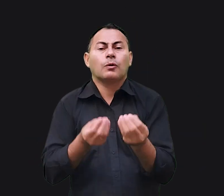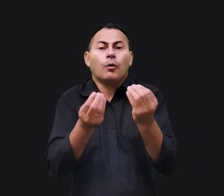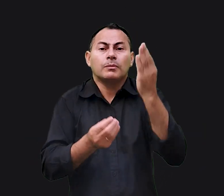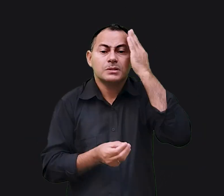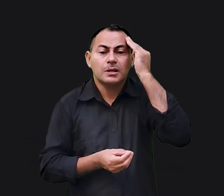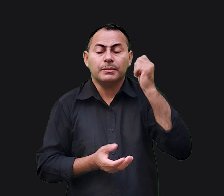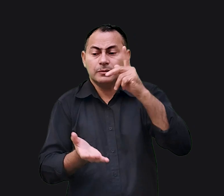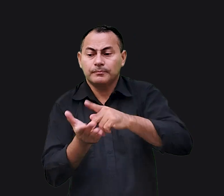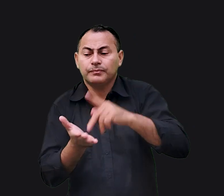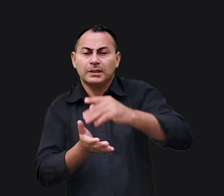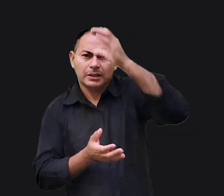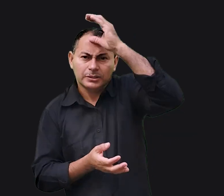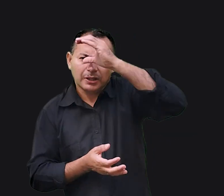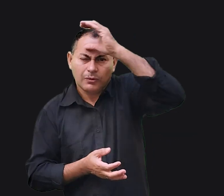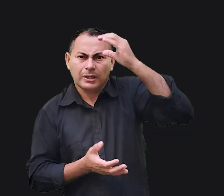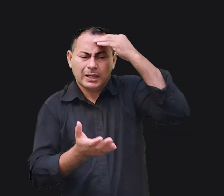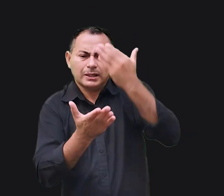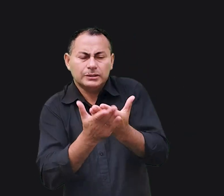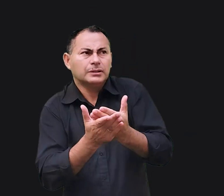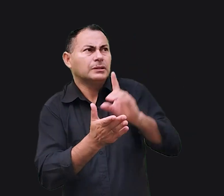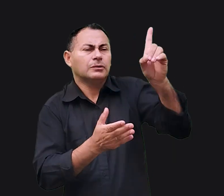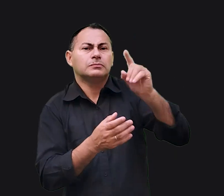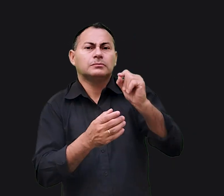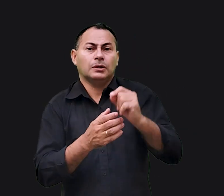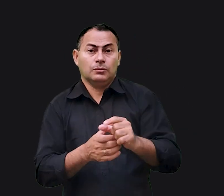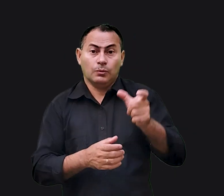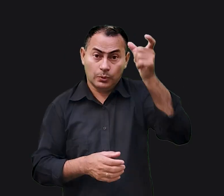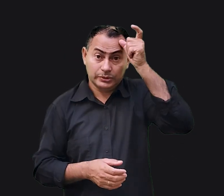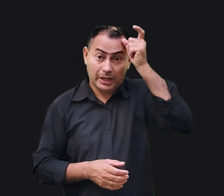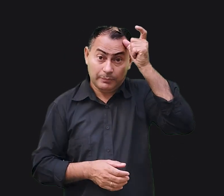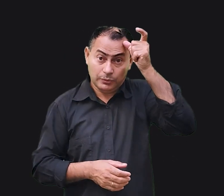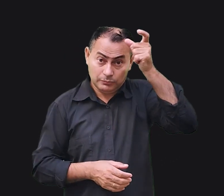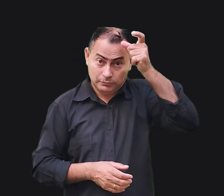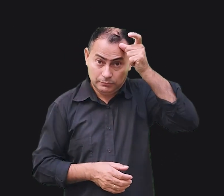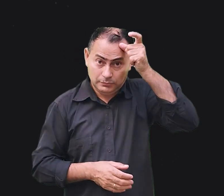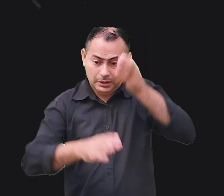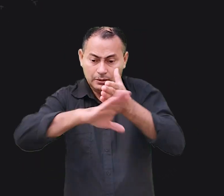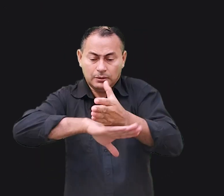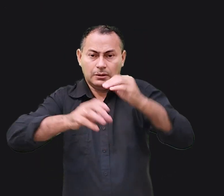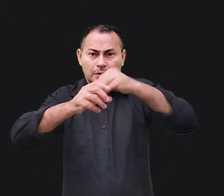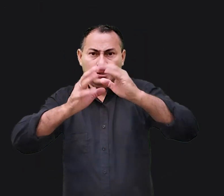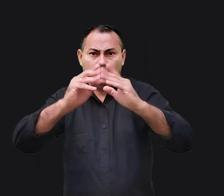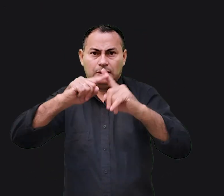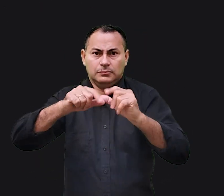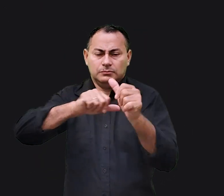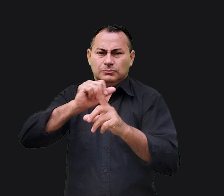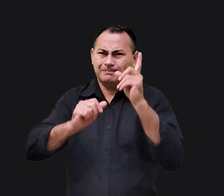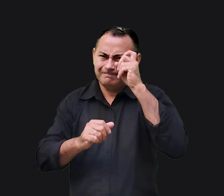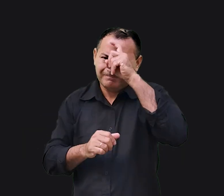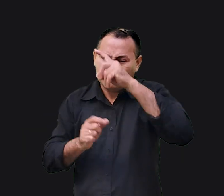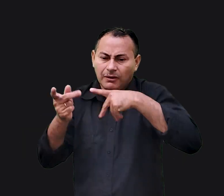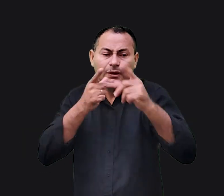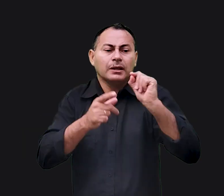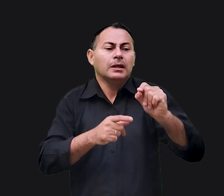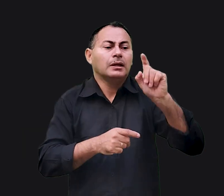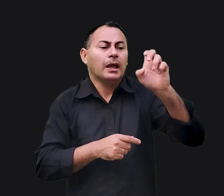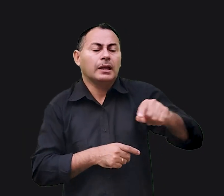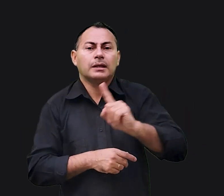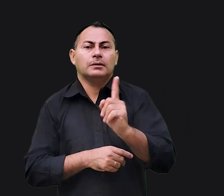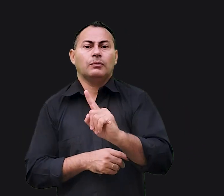quem é realmente cristão? Desde que o diabo entrou para a igreja, tem sido difícil dizer quem é e quem não é.